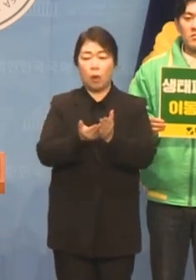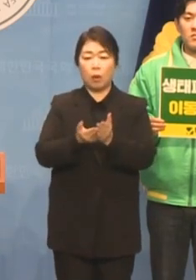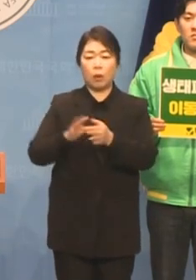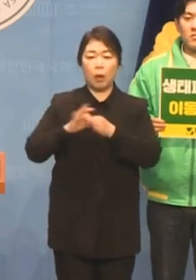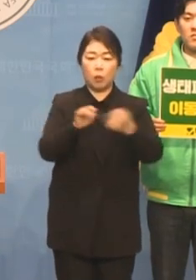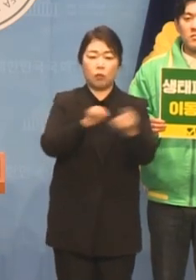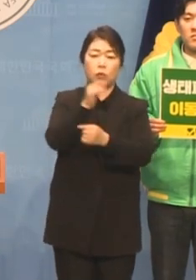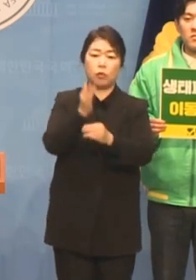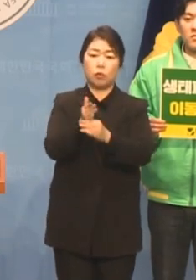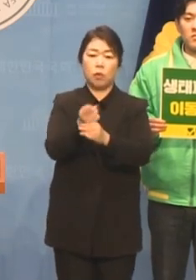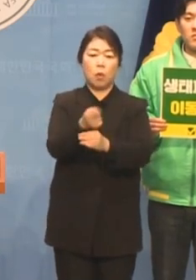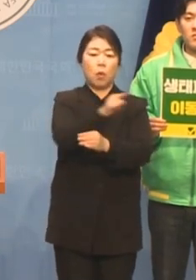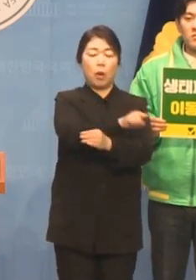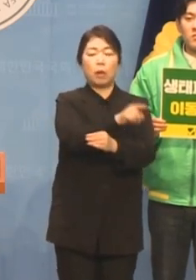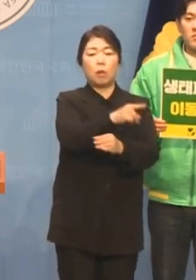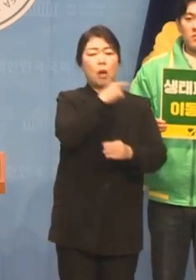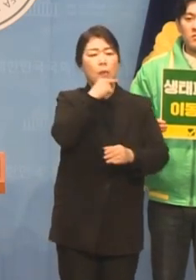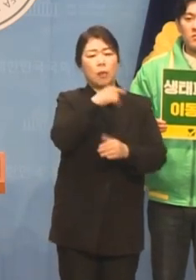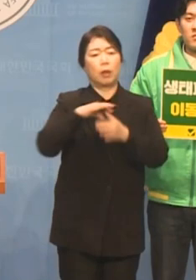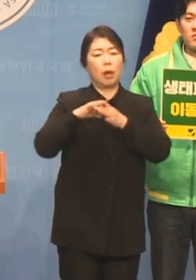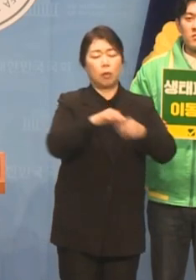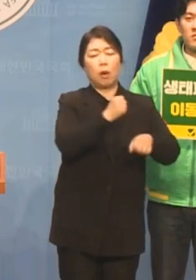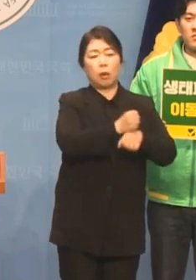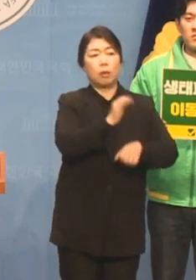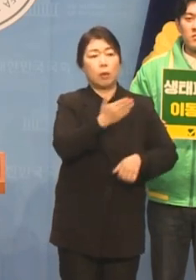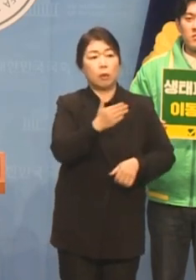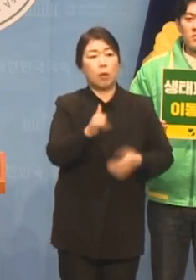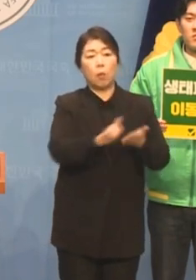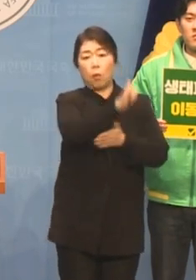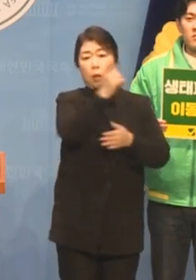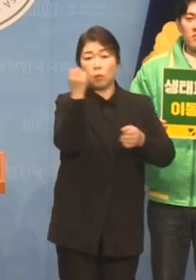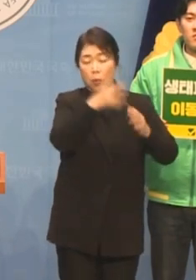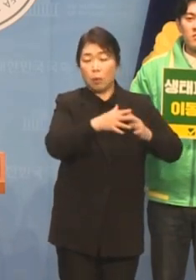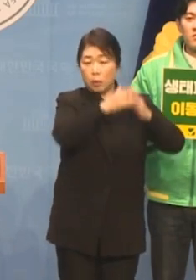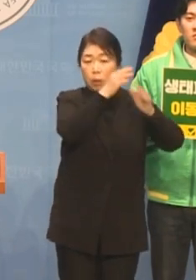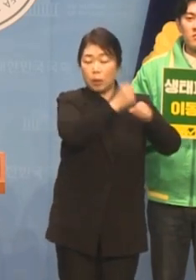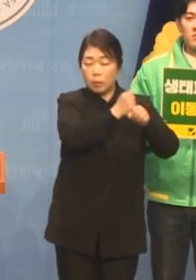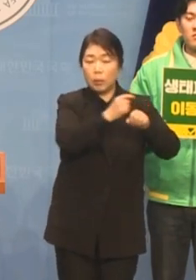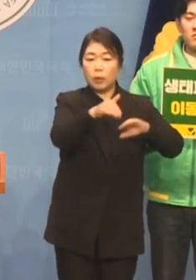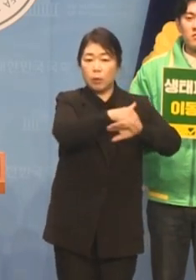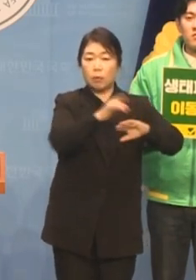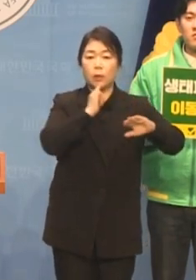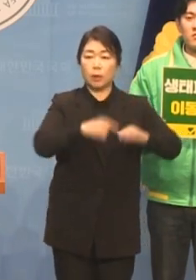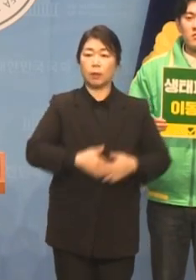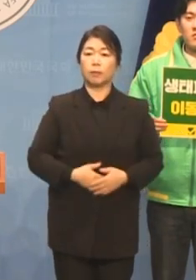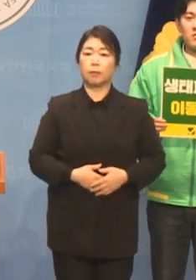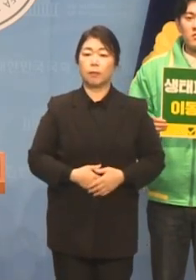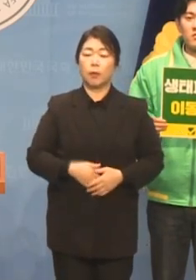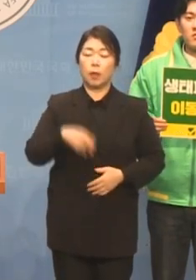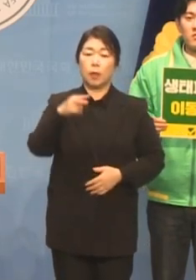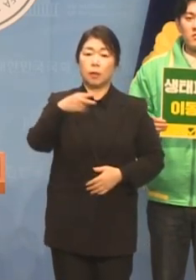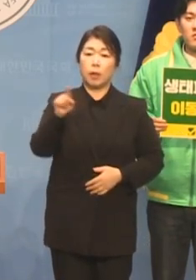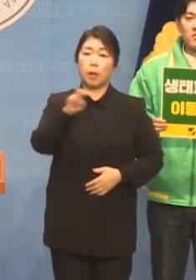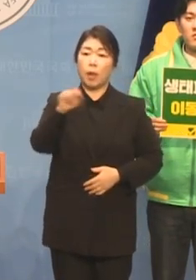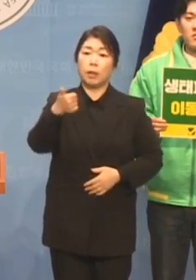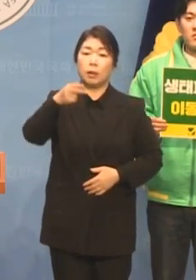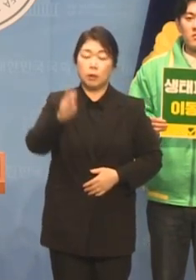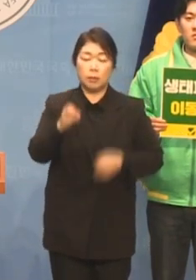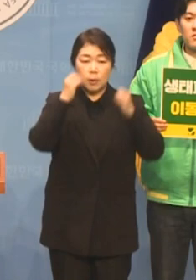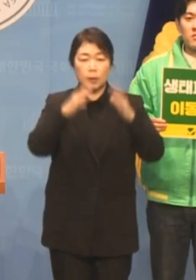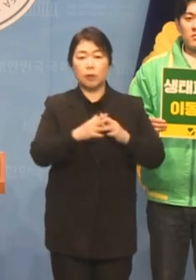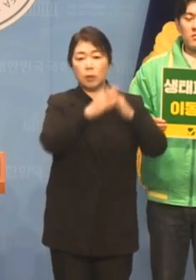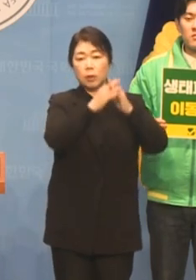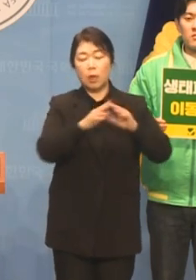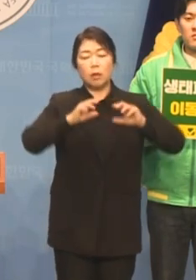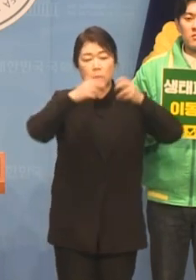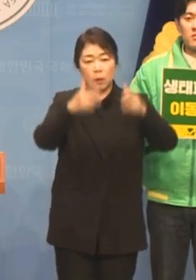근거리에 또 다른 만성 적자 공항을 건설하겠다고 하는 것입니다 세만금 신공항 시설 규모는 글로벌